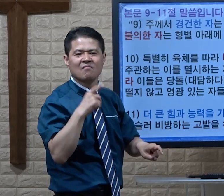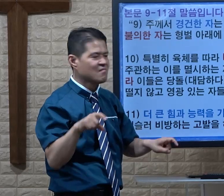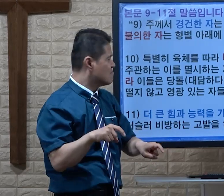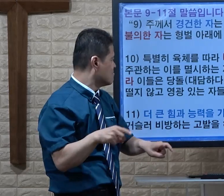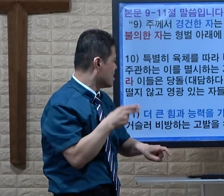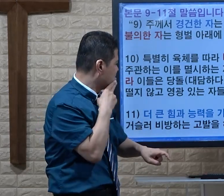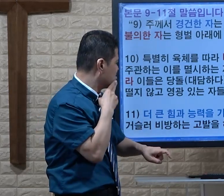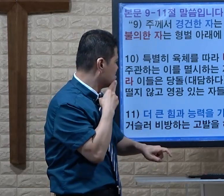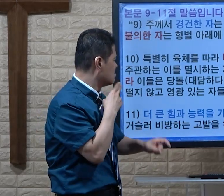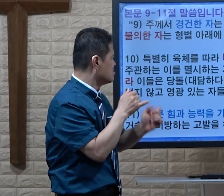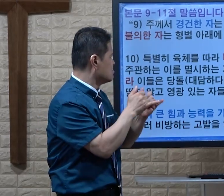떨지 않고